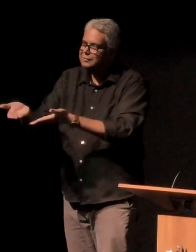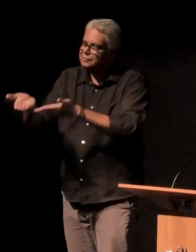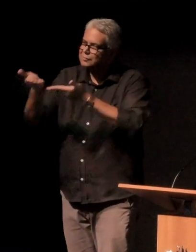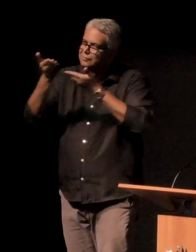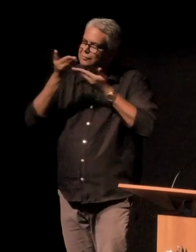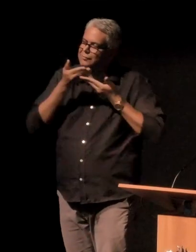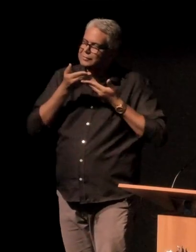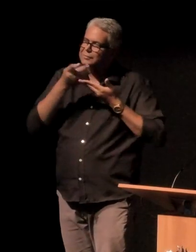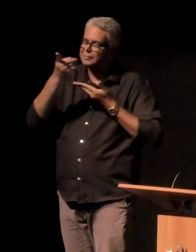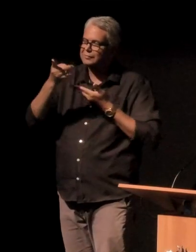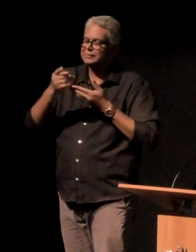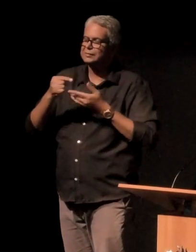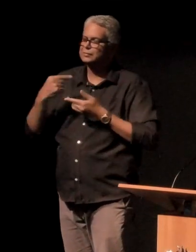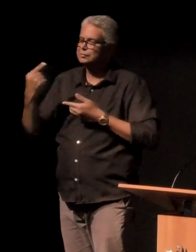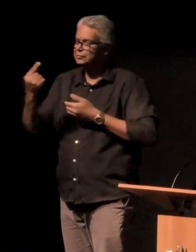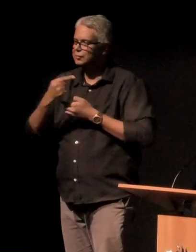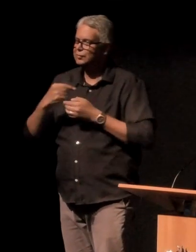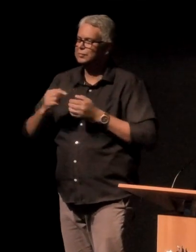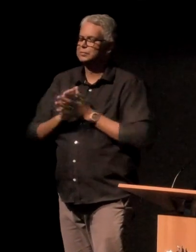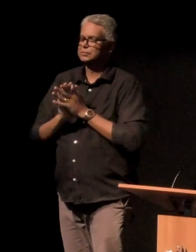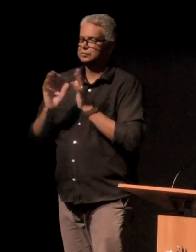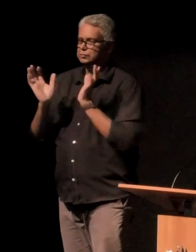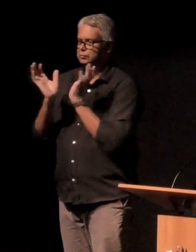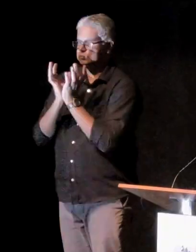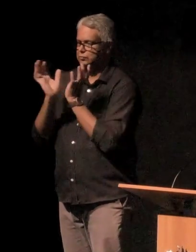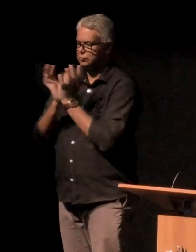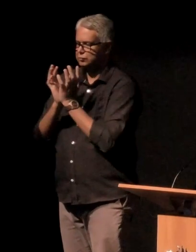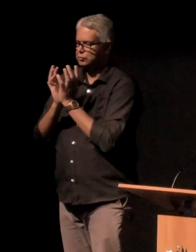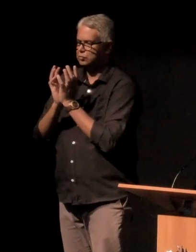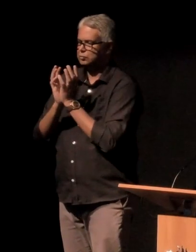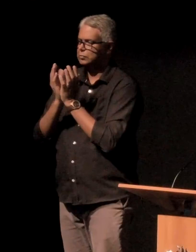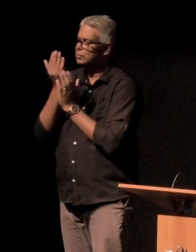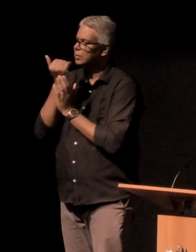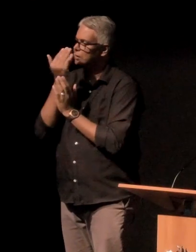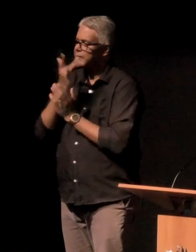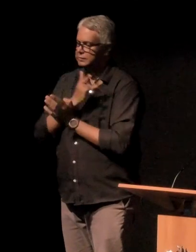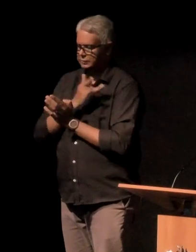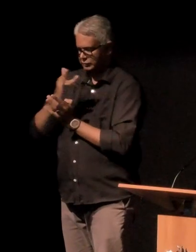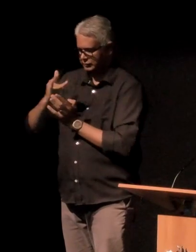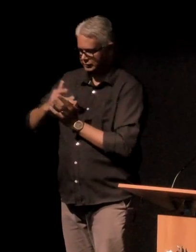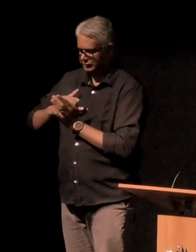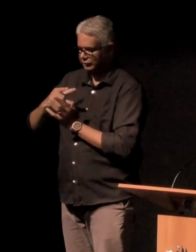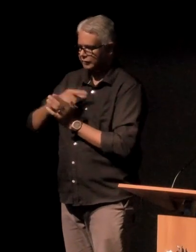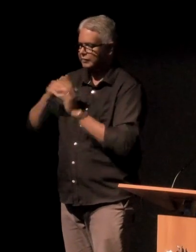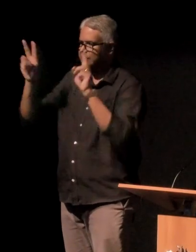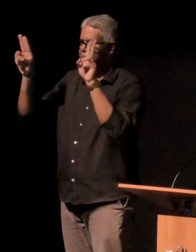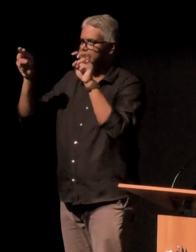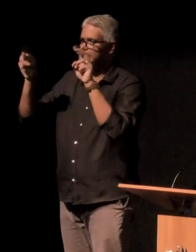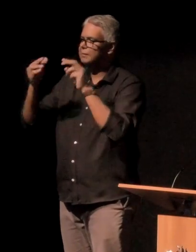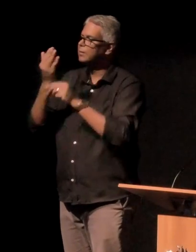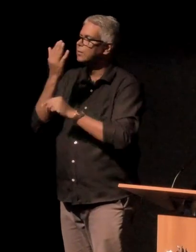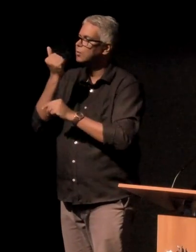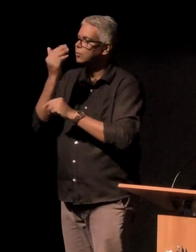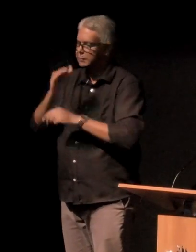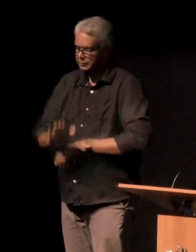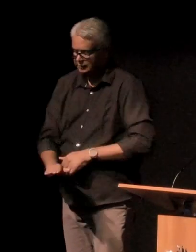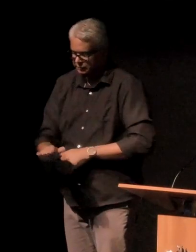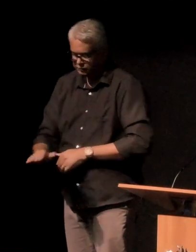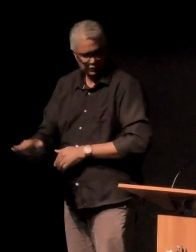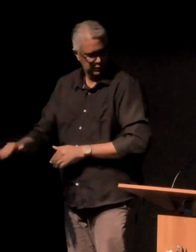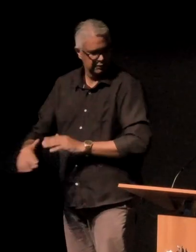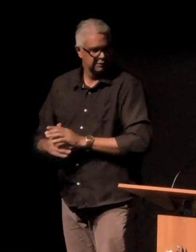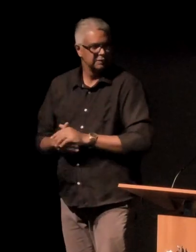né a gente da Aliança pela Alimentação adequada saudável tem um grupo temático chamado comida de criança e nesse grupo